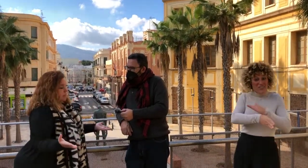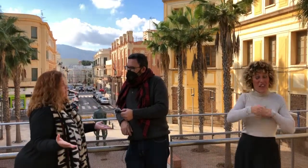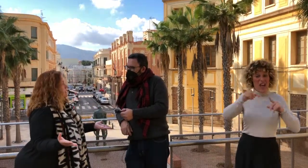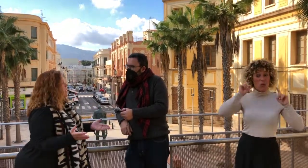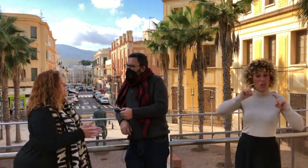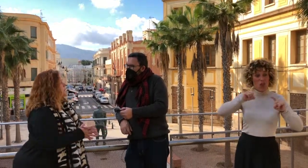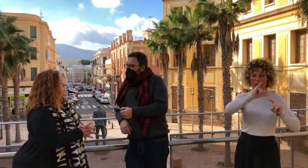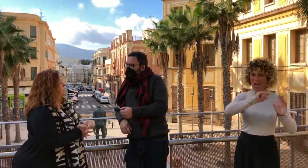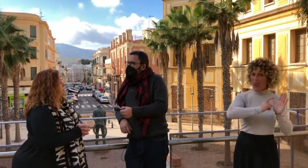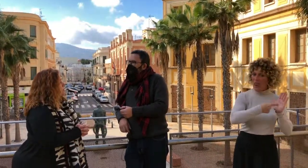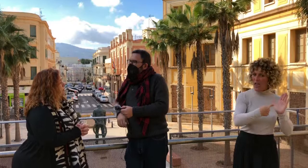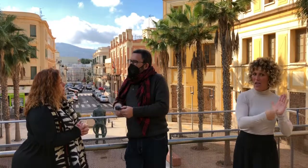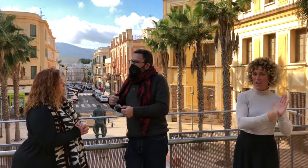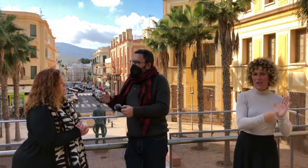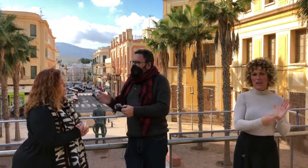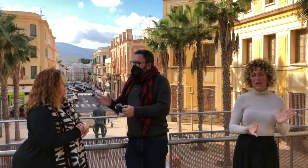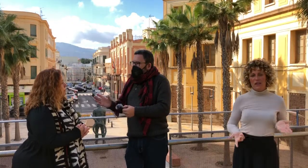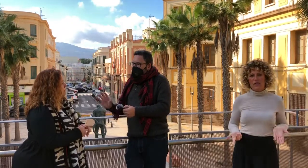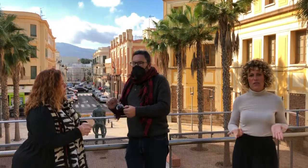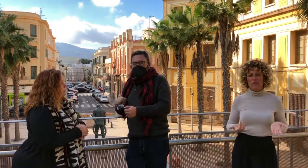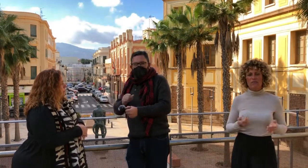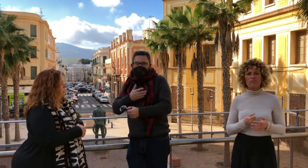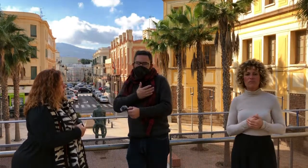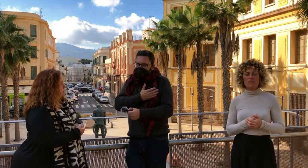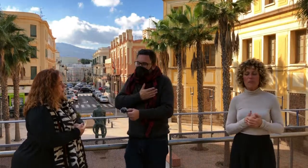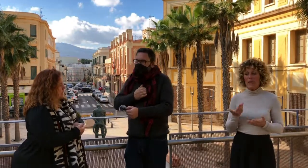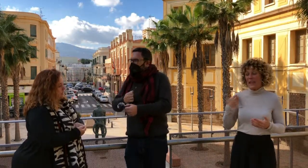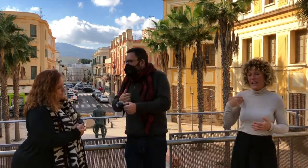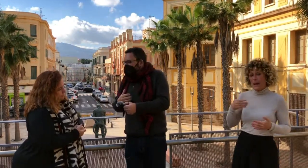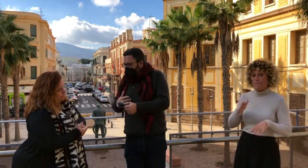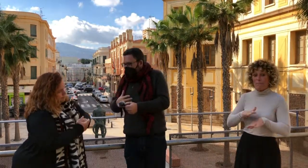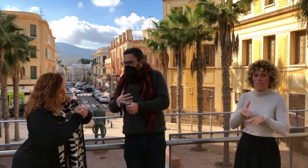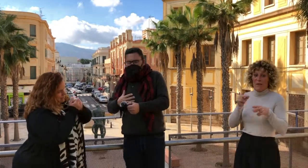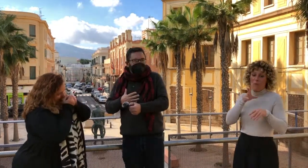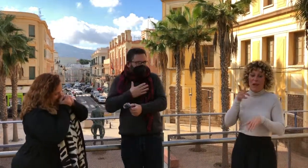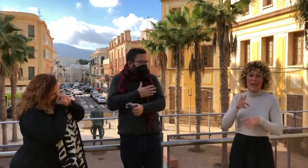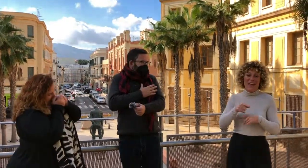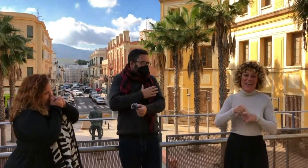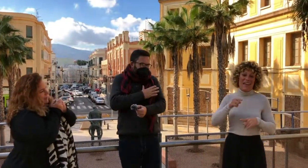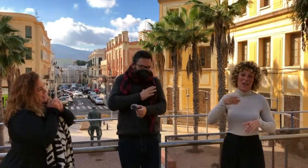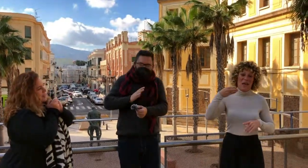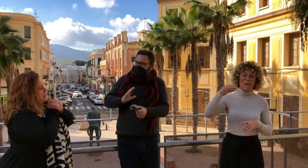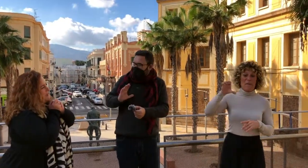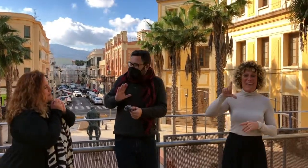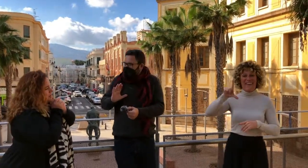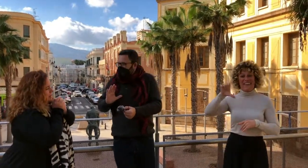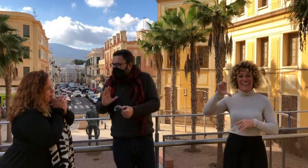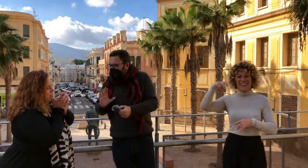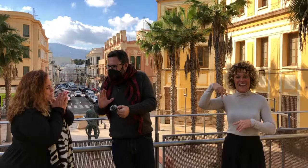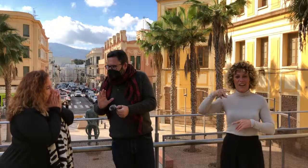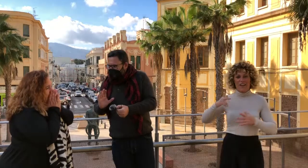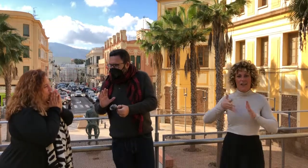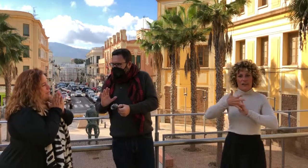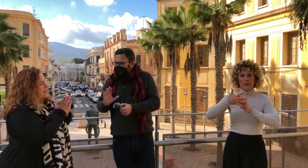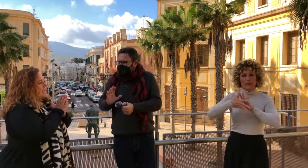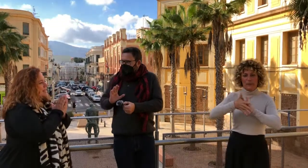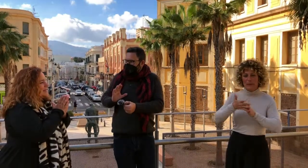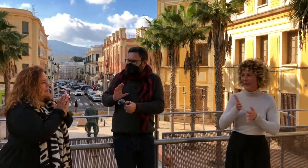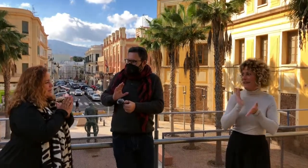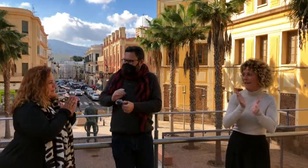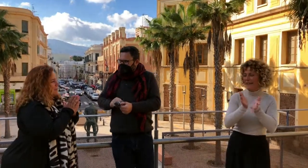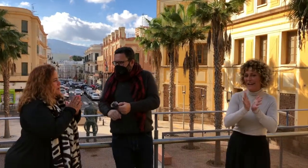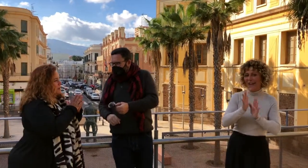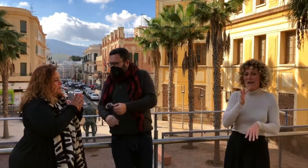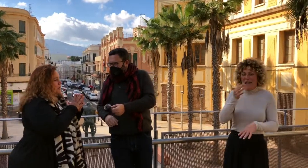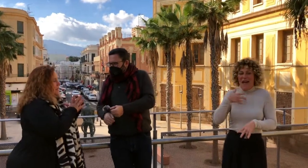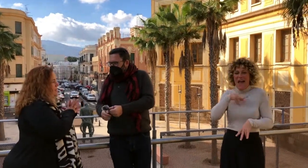es accesibilidad. Claro, ya para terminar, porque Belén la tenemos aquí, que está asignando, que eso me imagino que... Encima hablo rápido y fuerte, menos mal que ella sabe